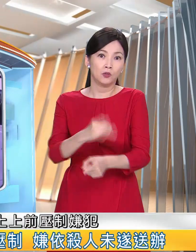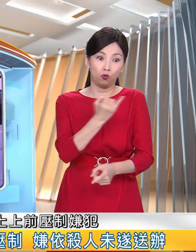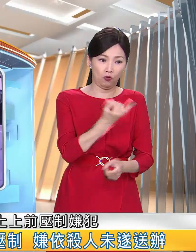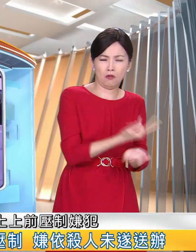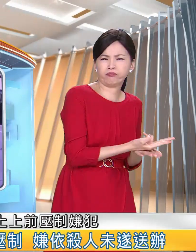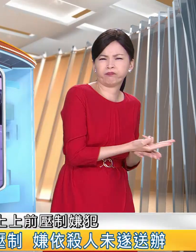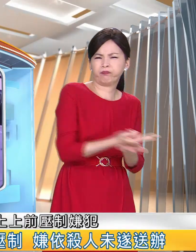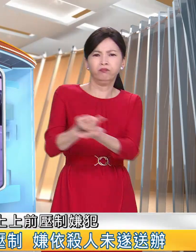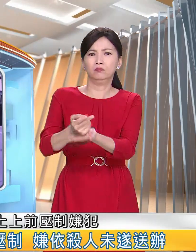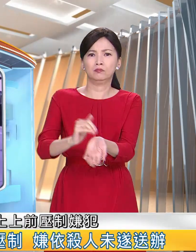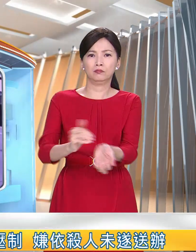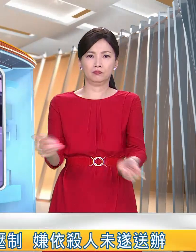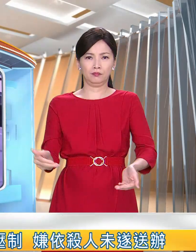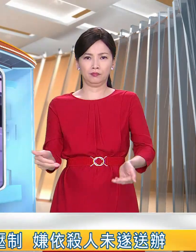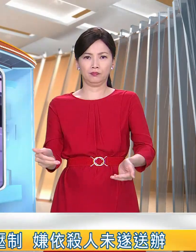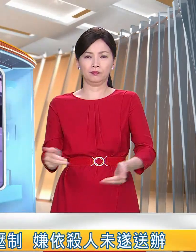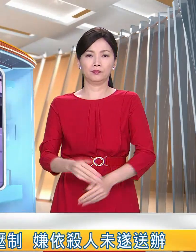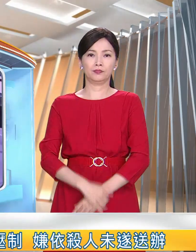制嫌犯，并将女子送医。